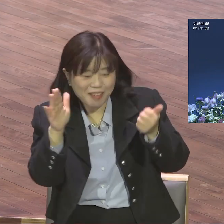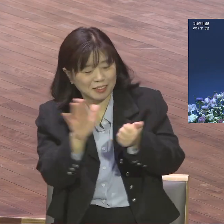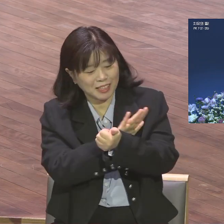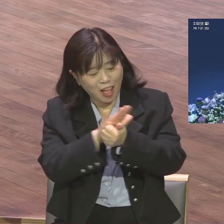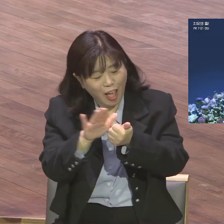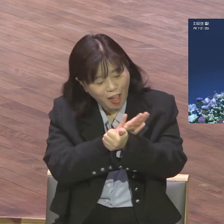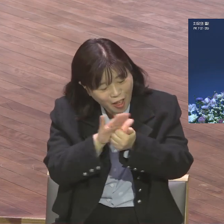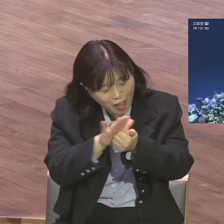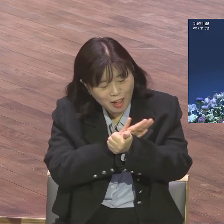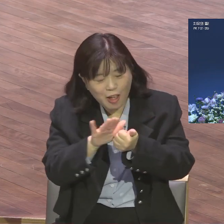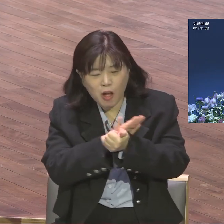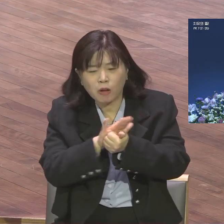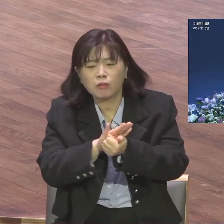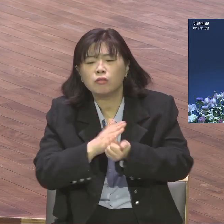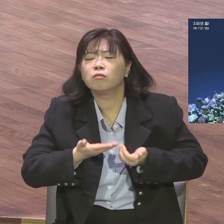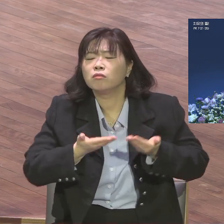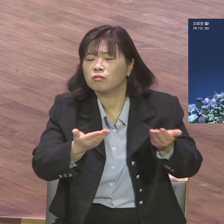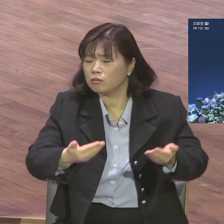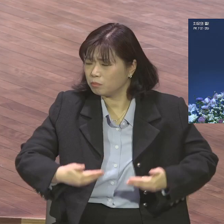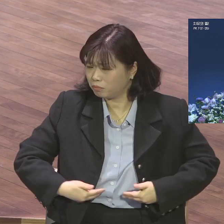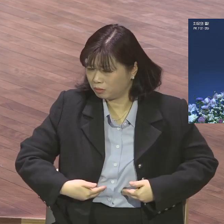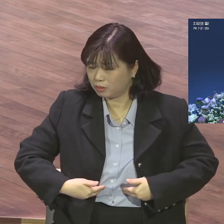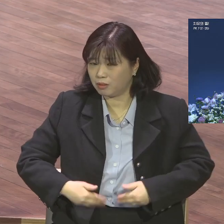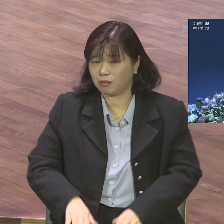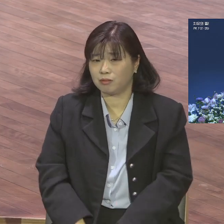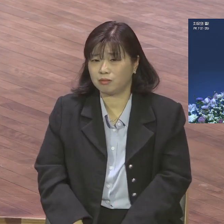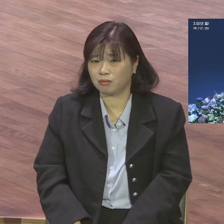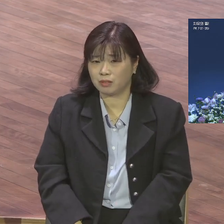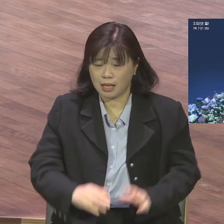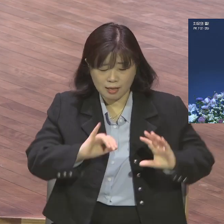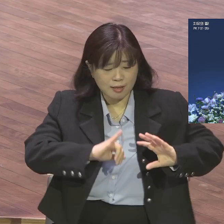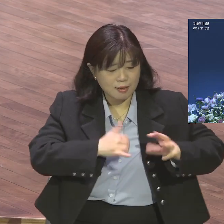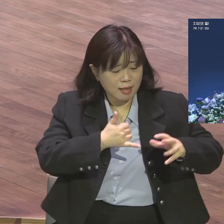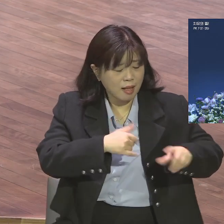못한 체험하지 못한 것들 체험할 수 있게 해줘야지.